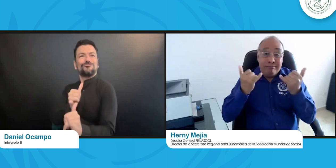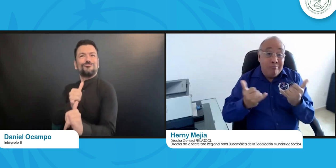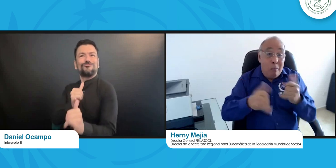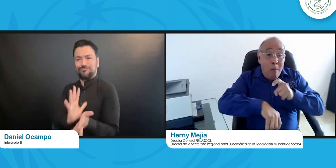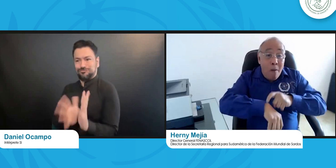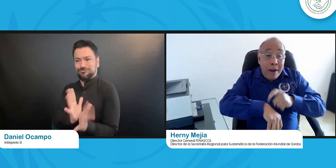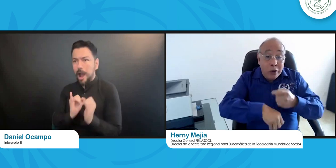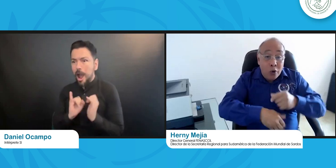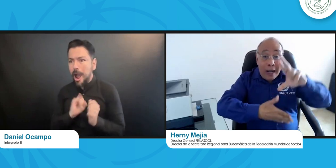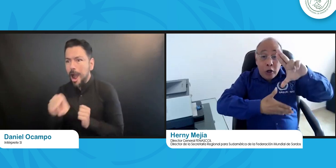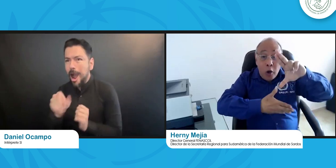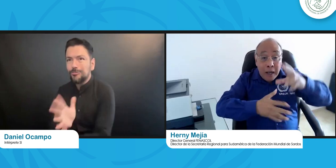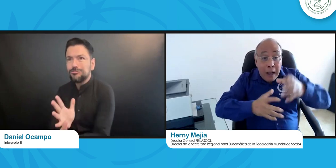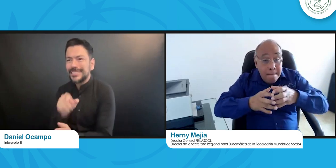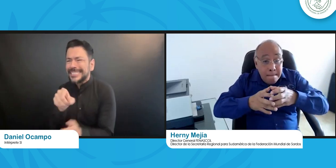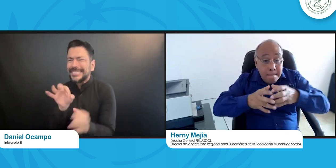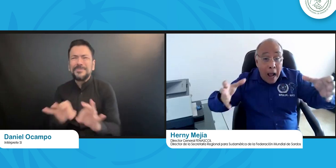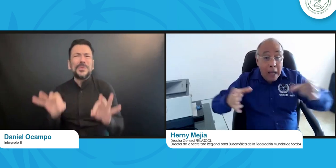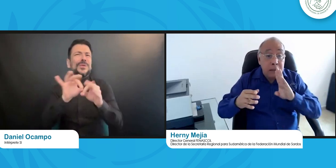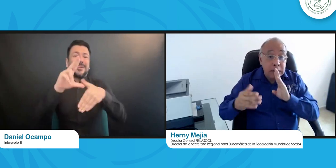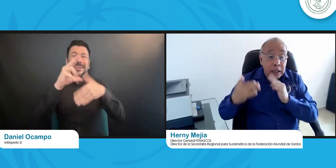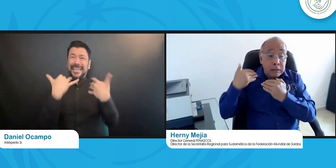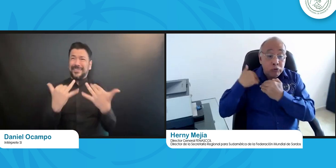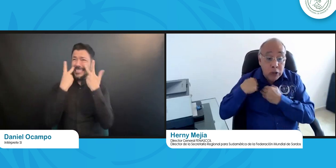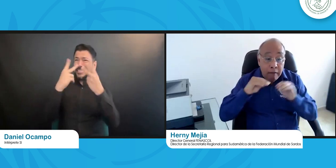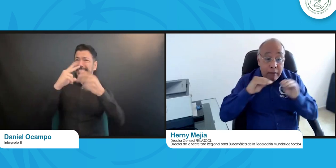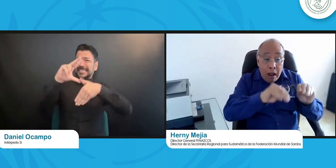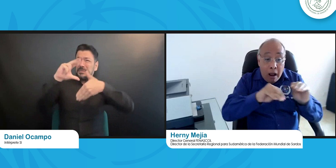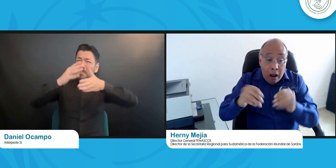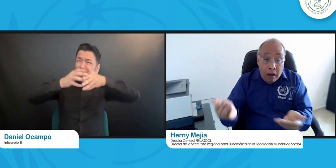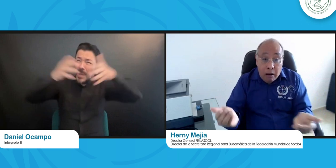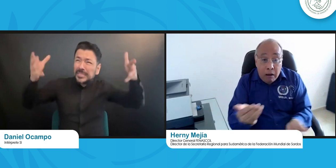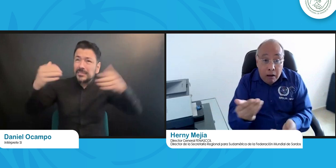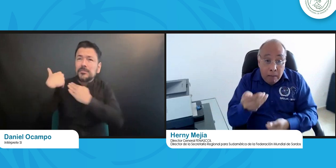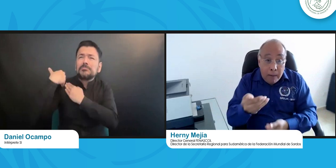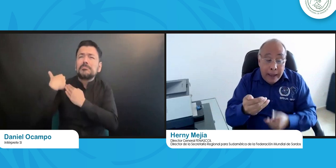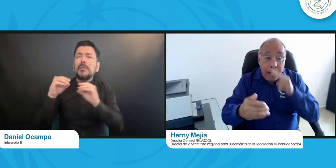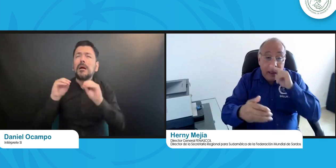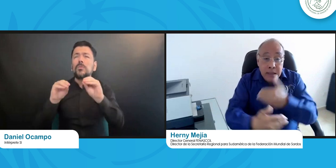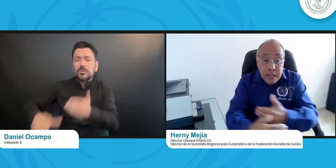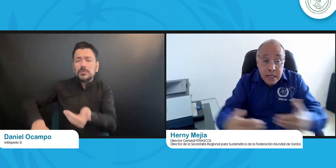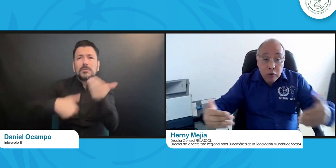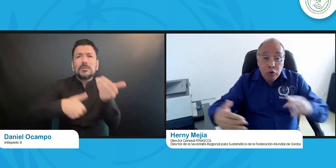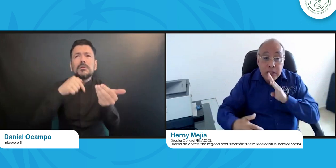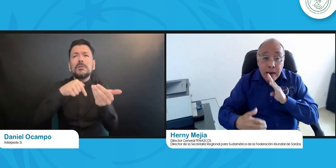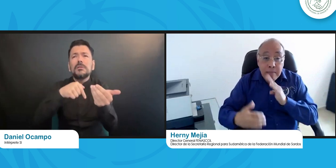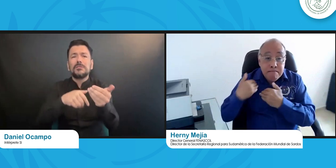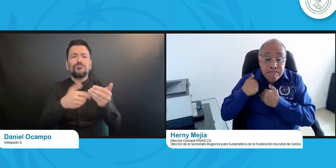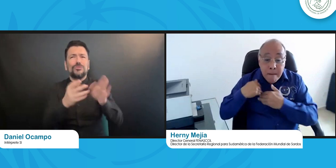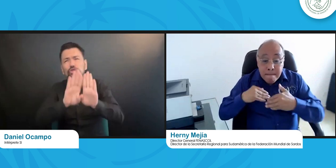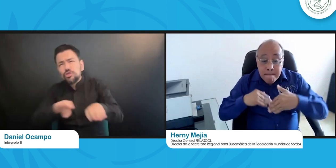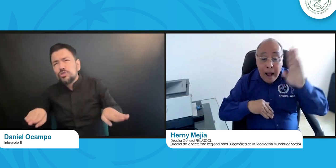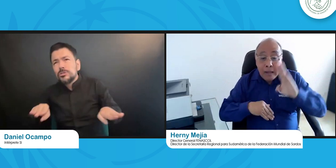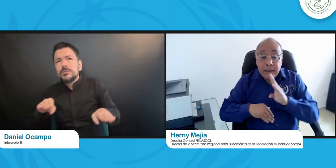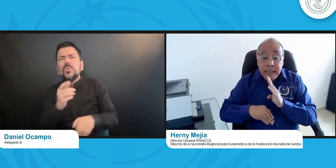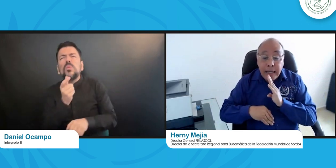Y eso es importante. En este momento, en la región, quienes son responsables de la formación